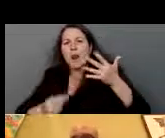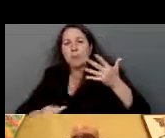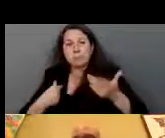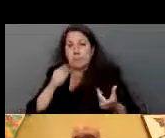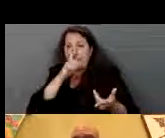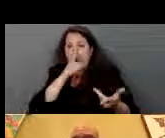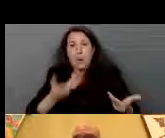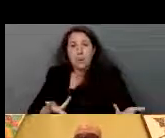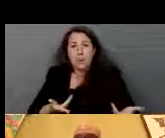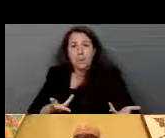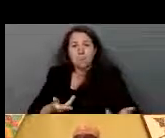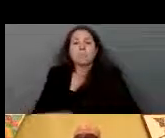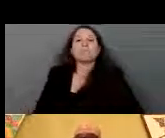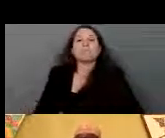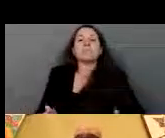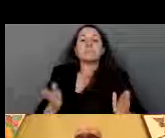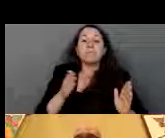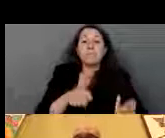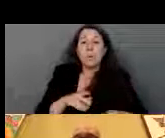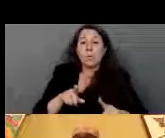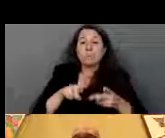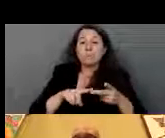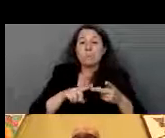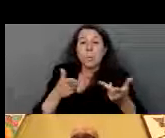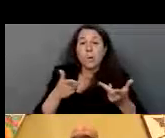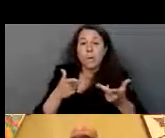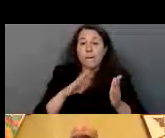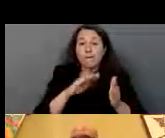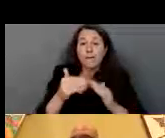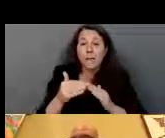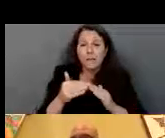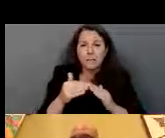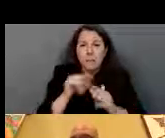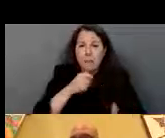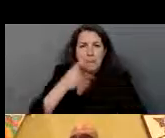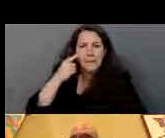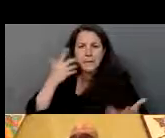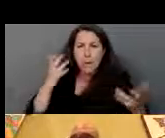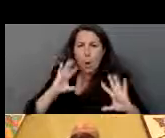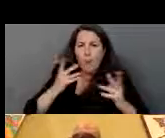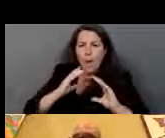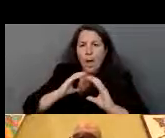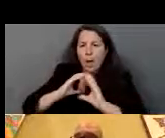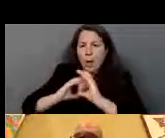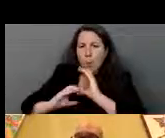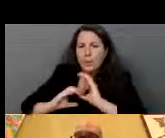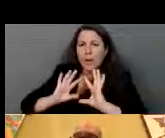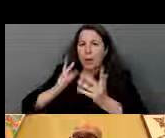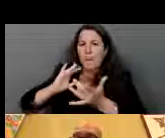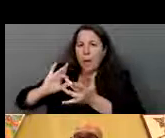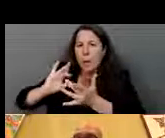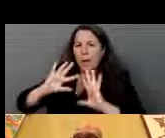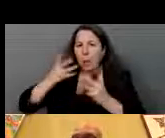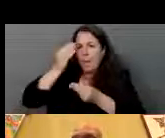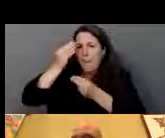n'avaient juste pas pensé à comment communiquer puis assurer la sécurité de ces gens-là durant cette période-là. Donc, ça illustre très